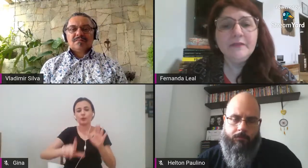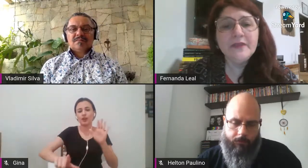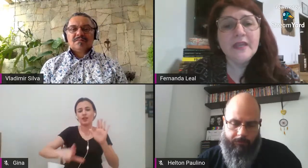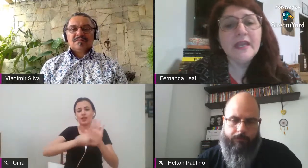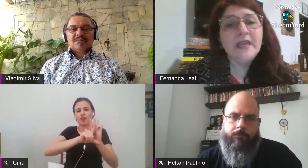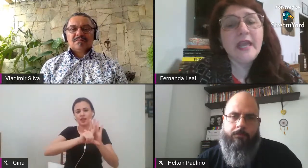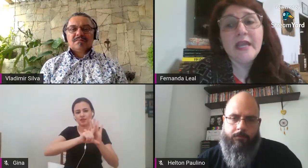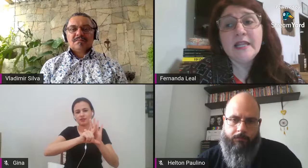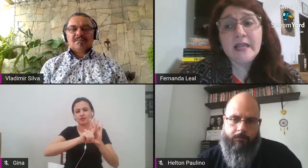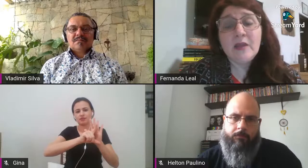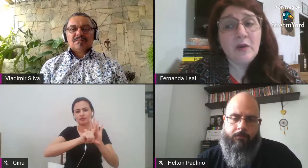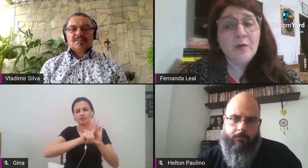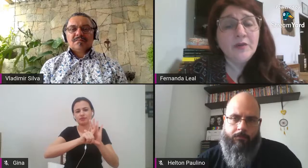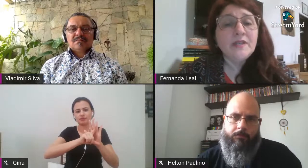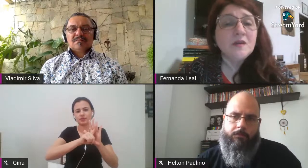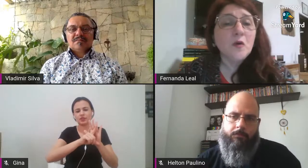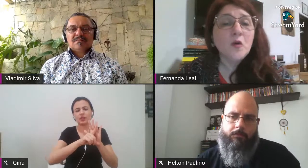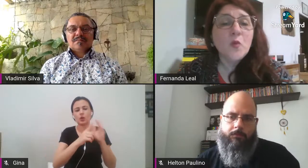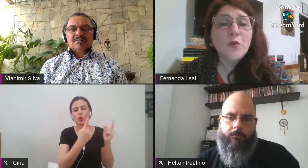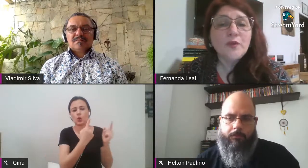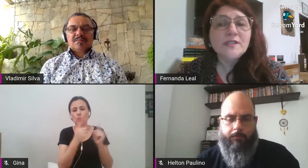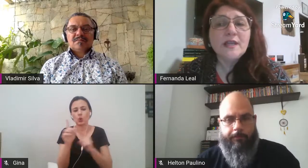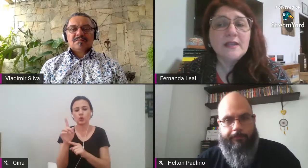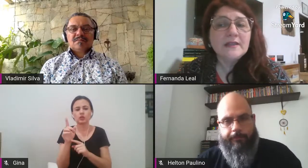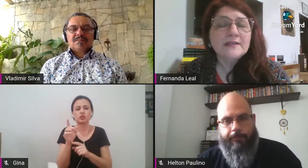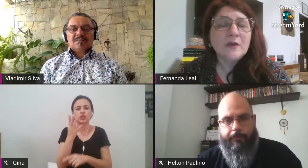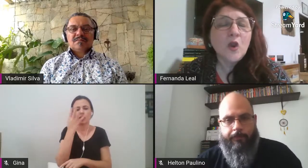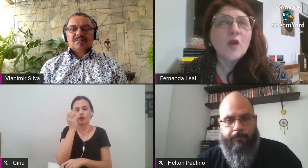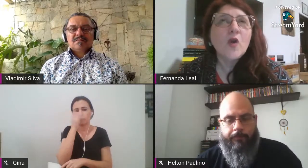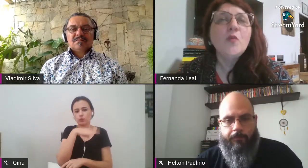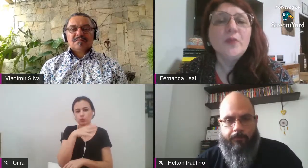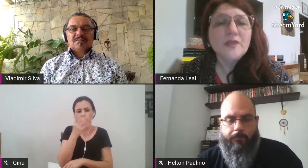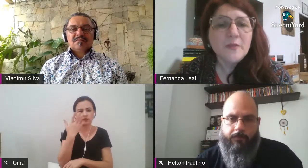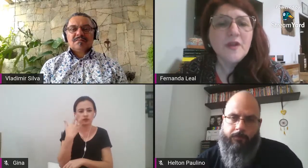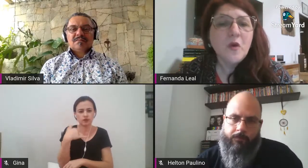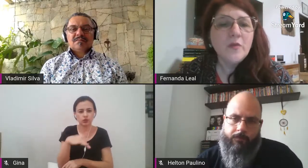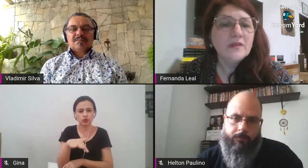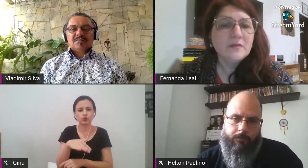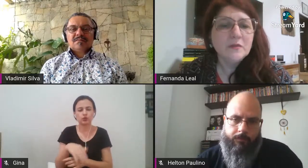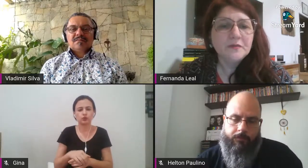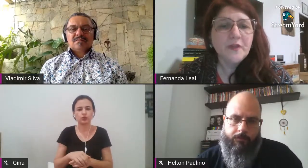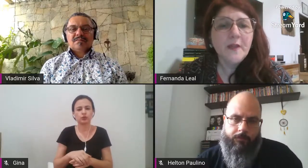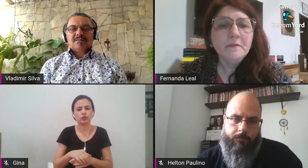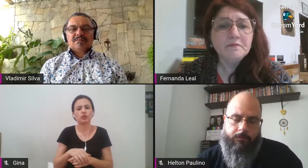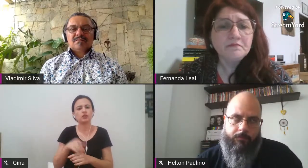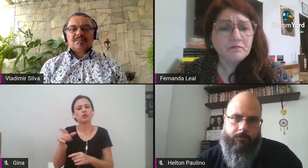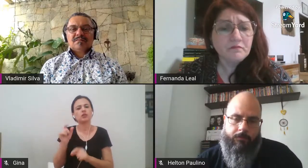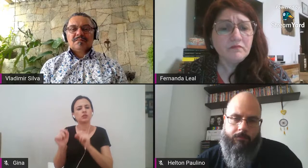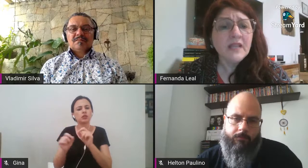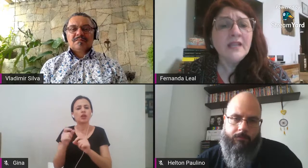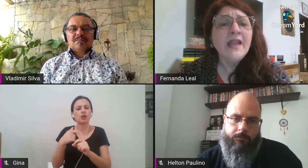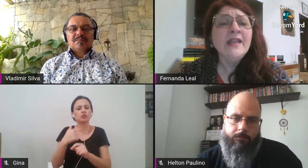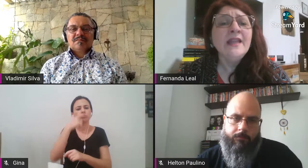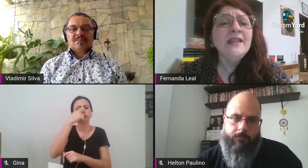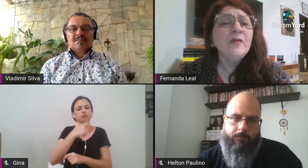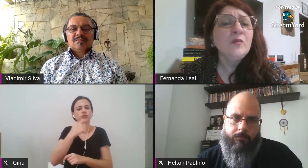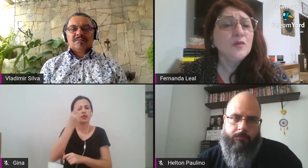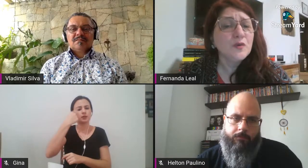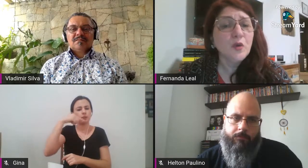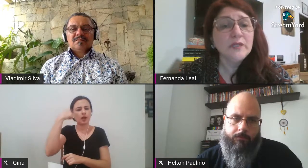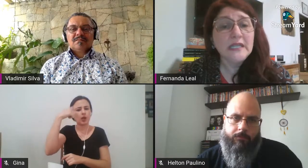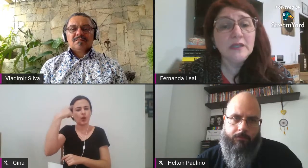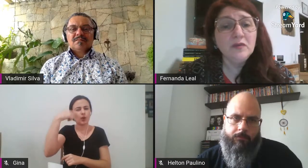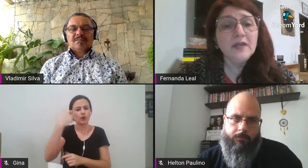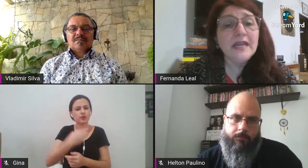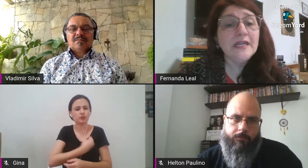né? E aí ele ontem se colocou muito assim, ele se coloca como um espanhol mesmo, né? E aí ele é um